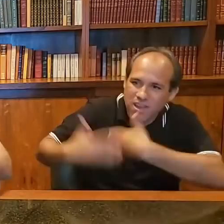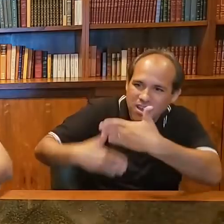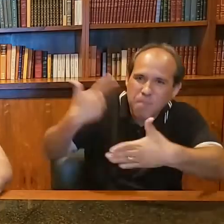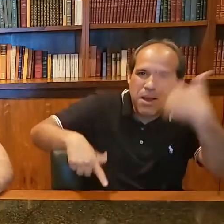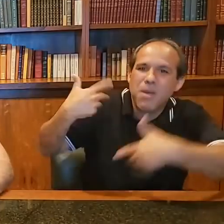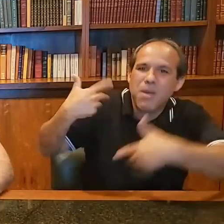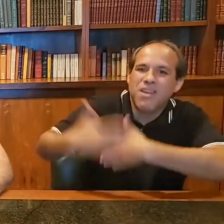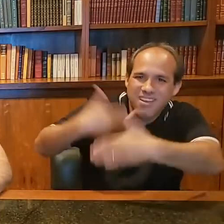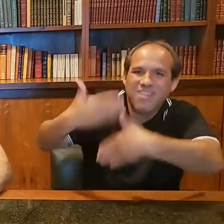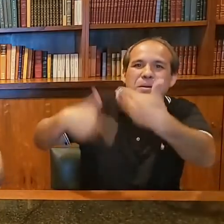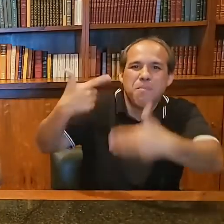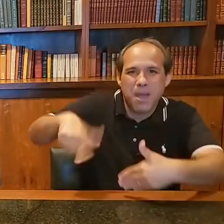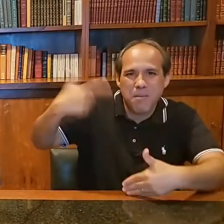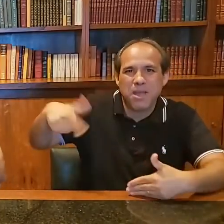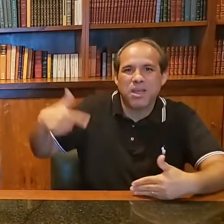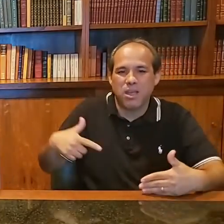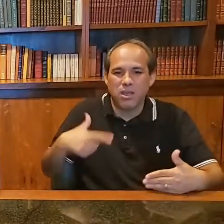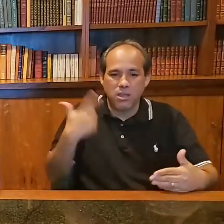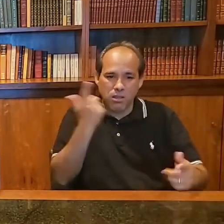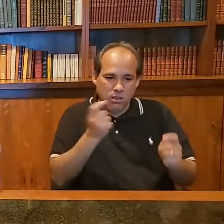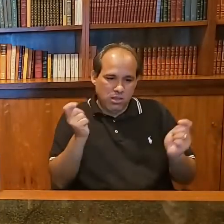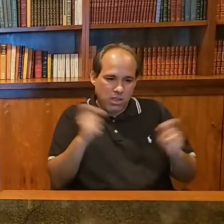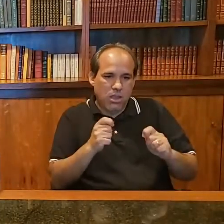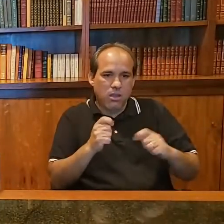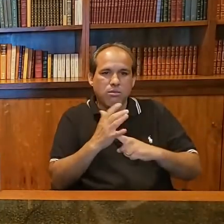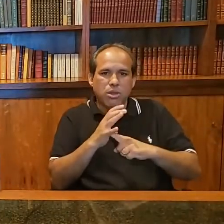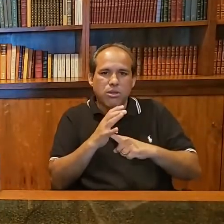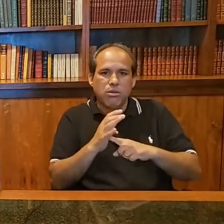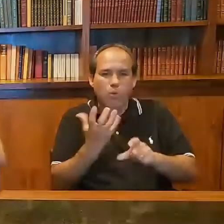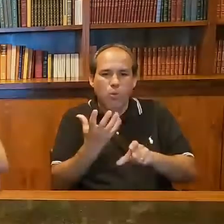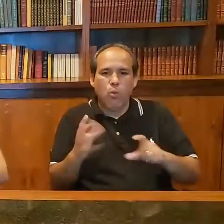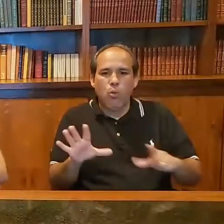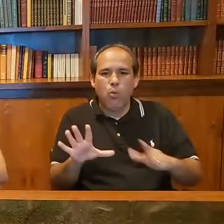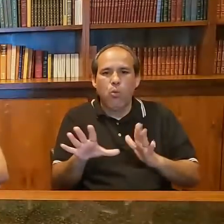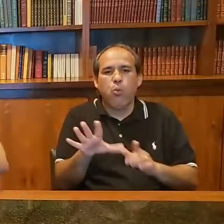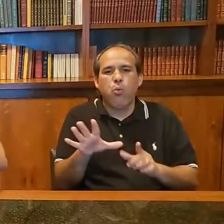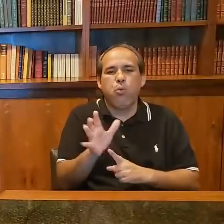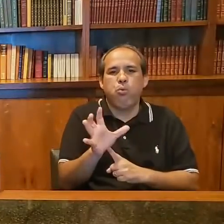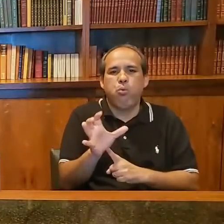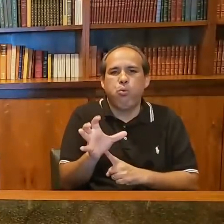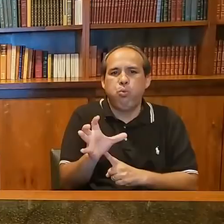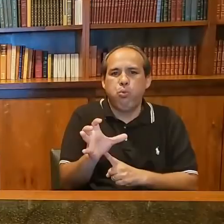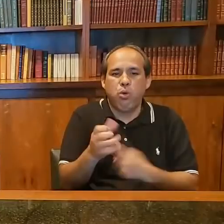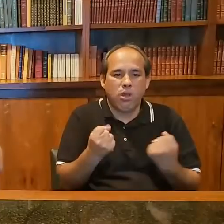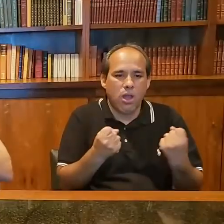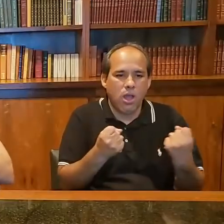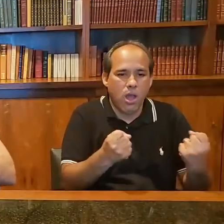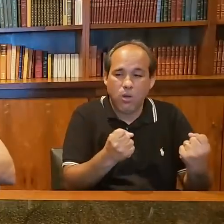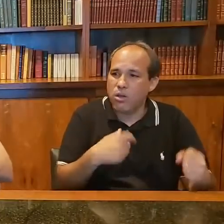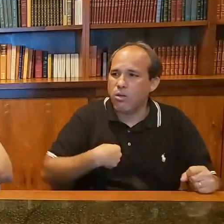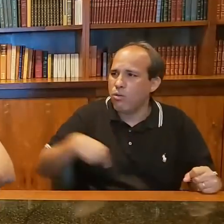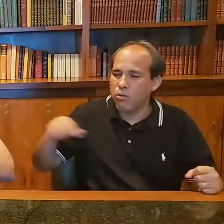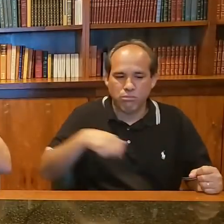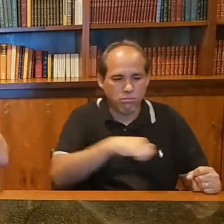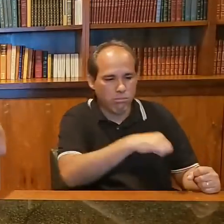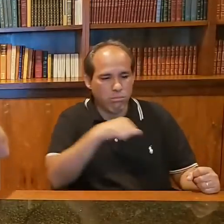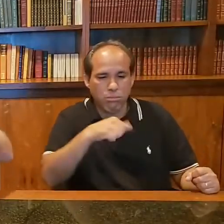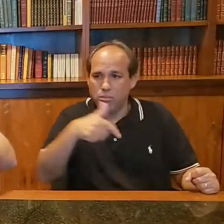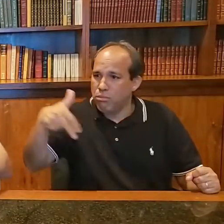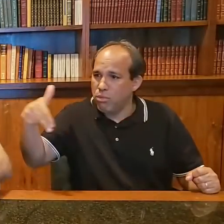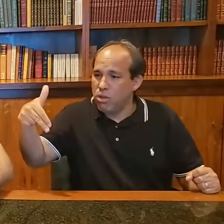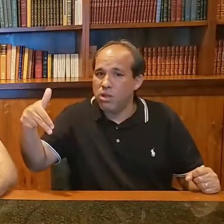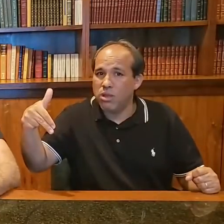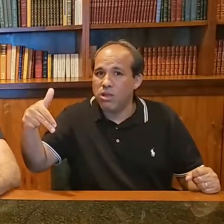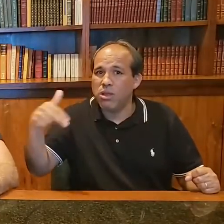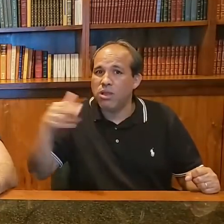poucos segundos. E daí você pode, quando parar no restaurante aí, num posto de combustível, vai tomar um café e volta, teu carro tem mais uma autonomia